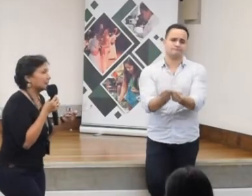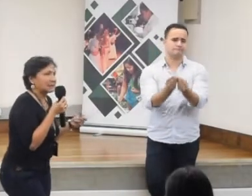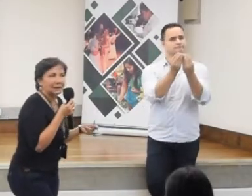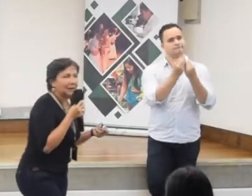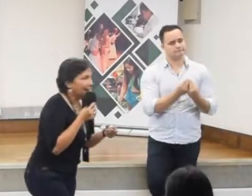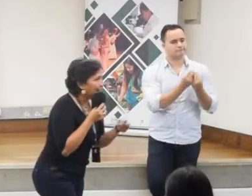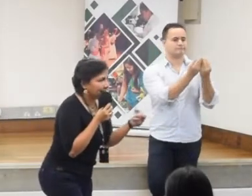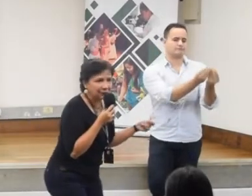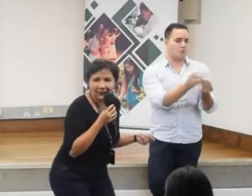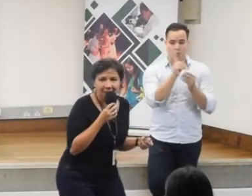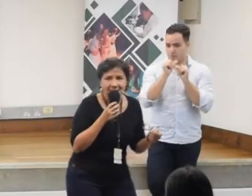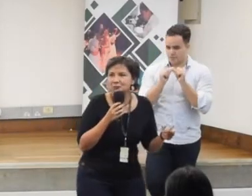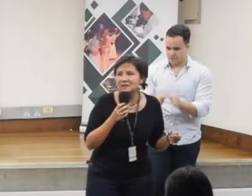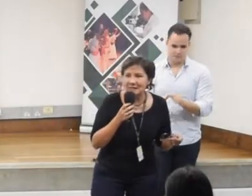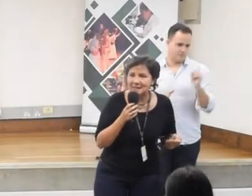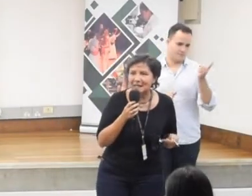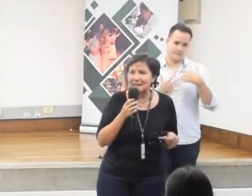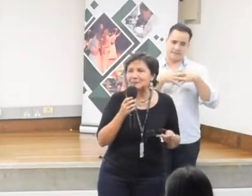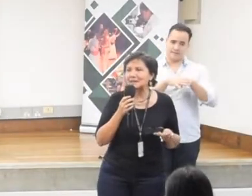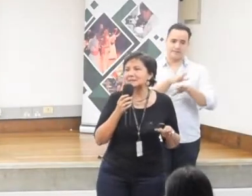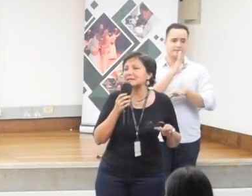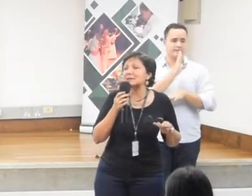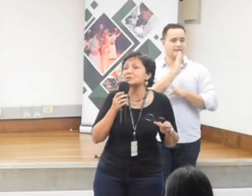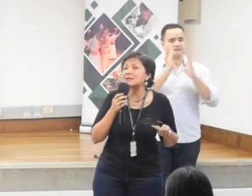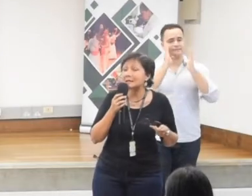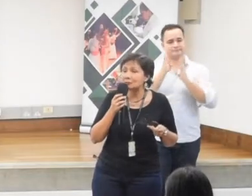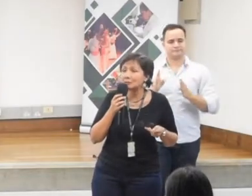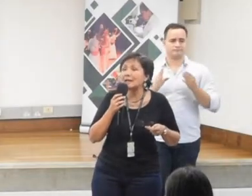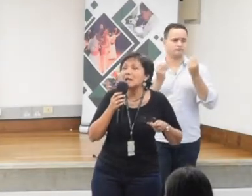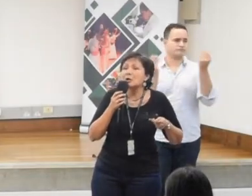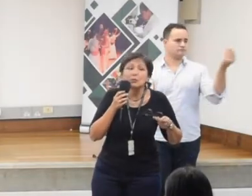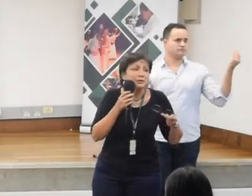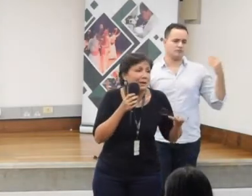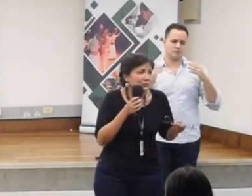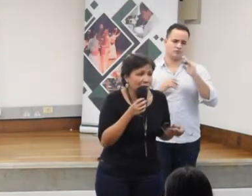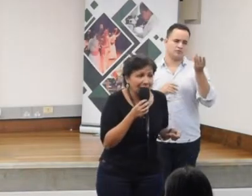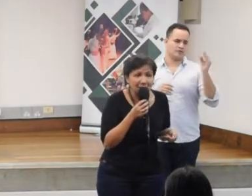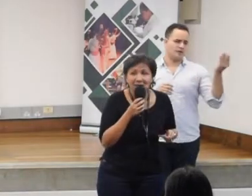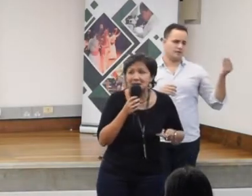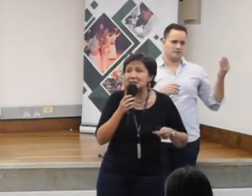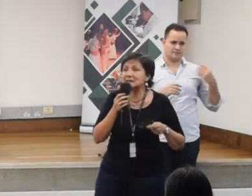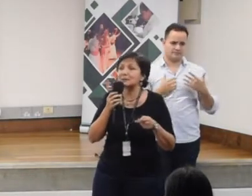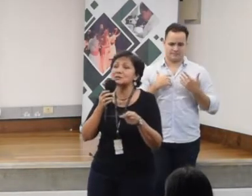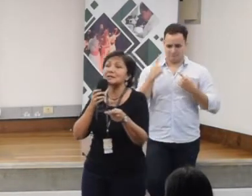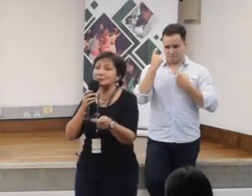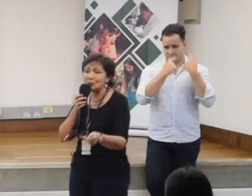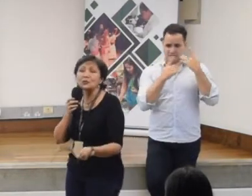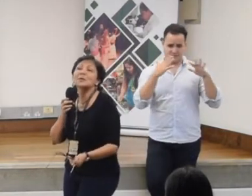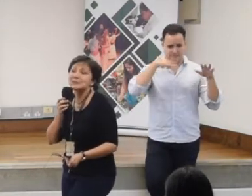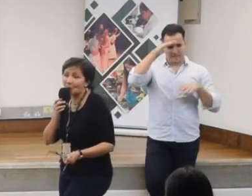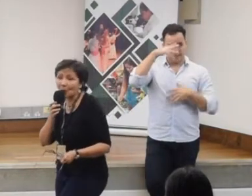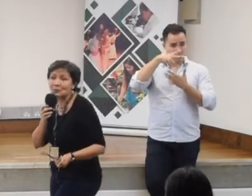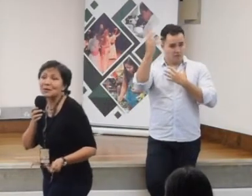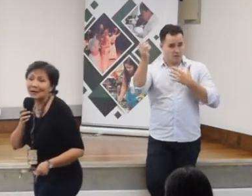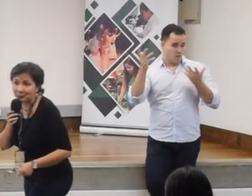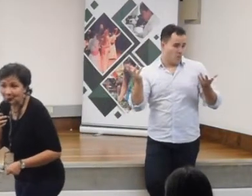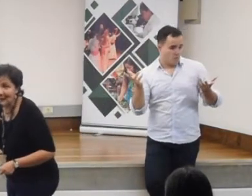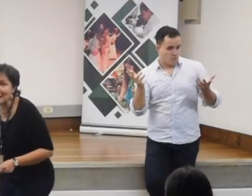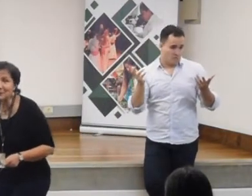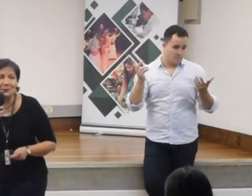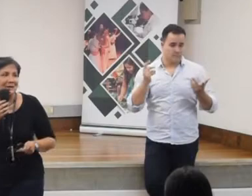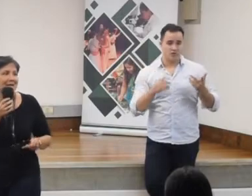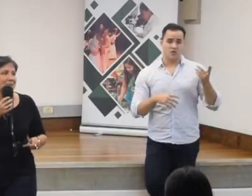recibe diferentes unidades académicas. Tenemos el reto de cómo llegamos fuera de Medellín, tenemos el reto de cómo vamos